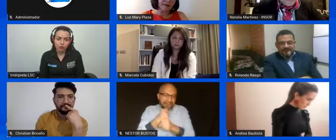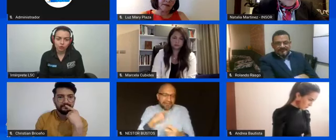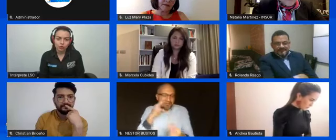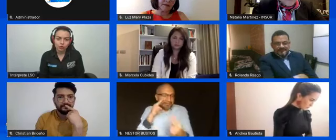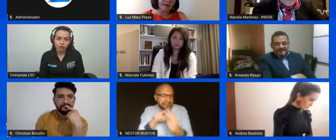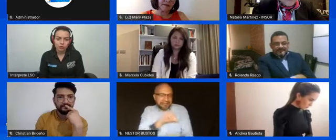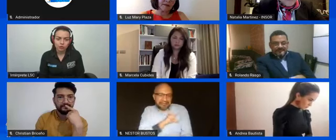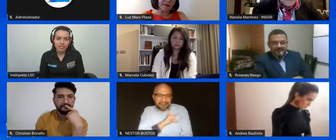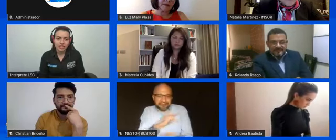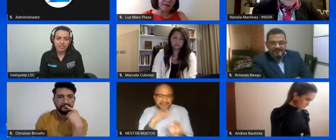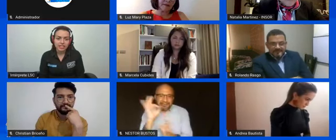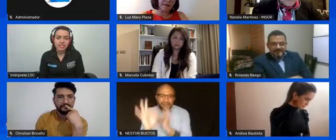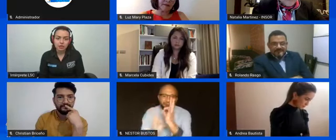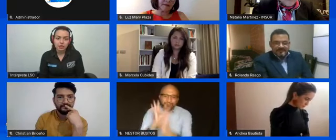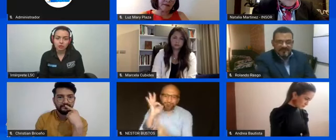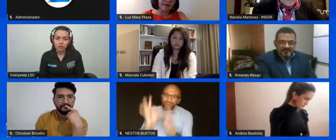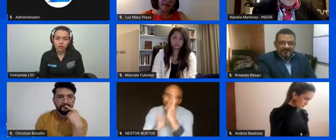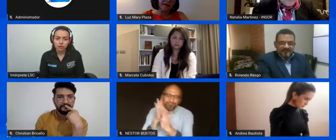se divulgó.